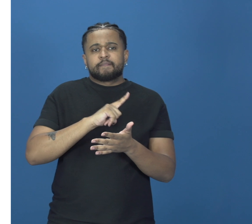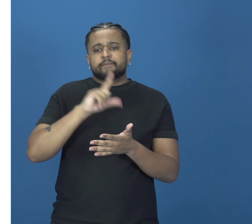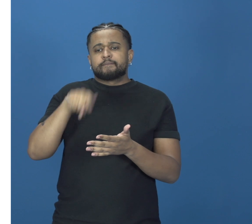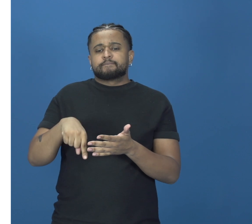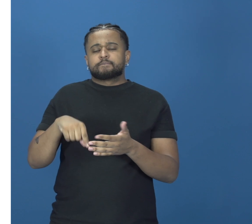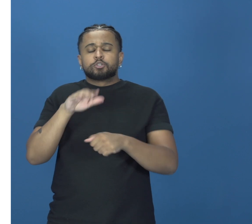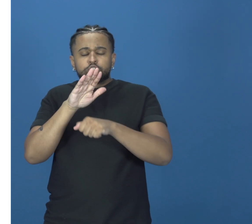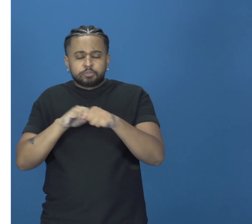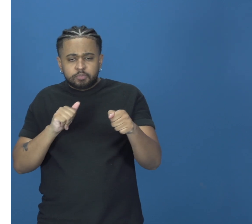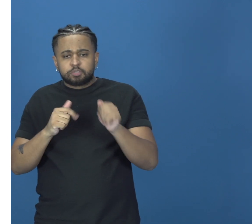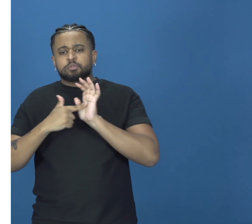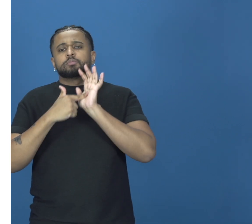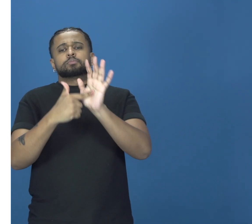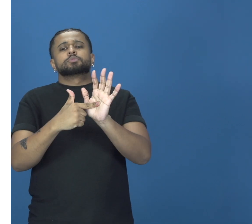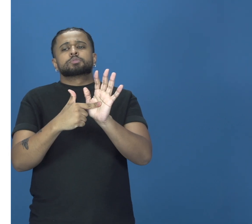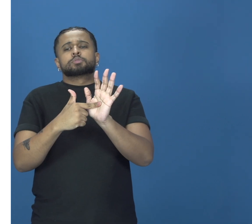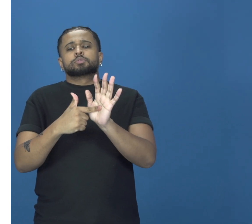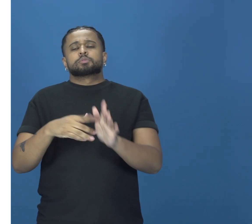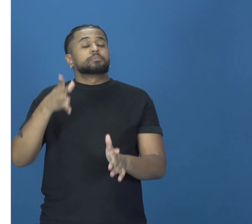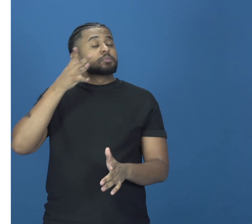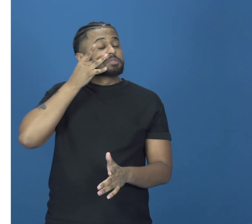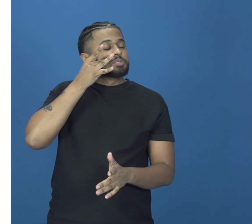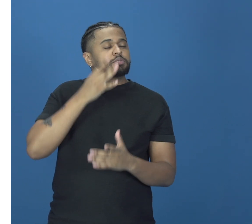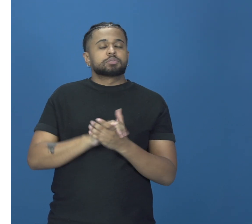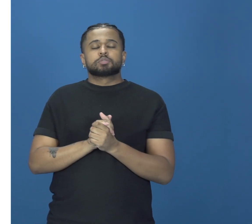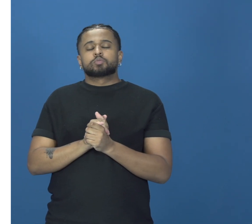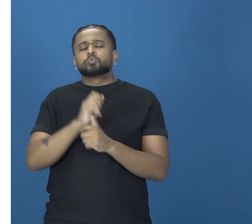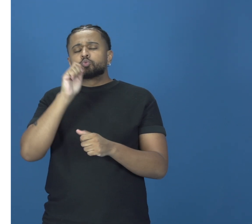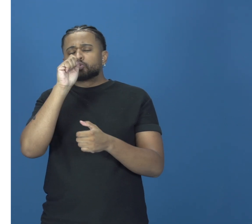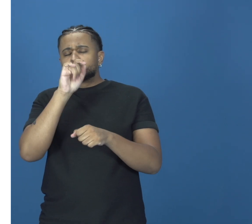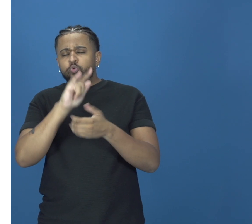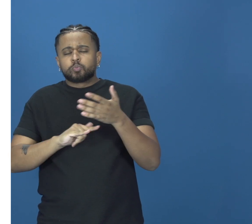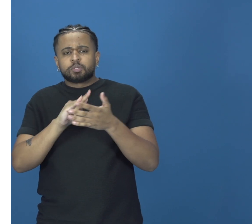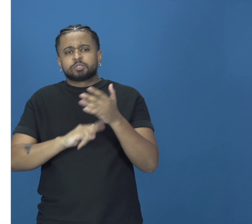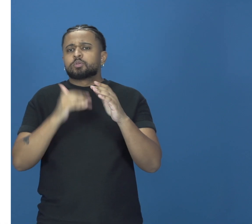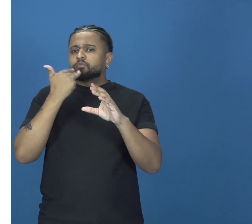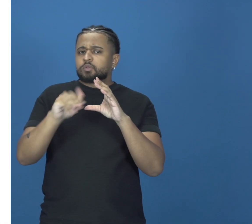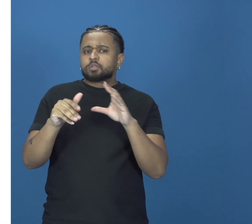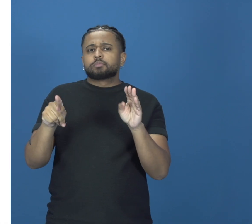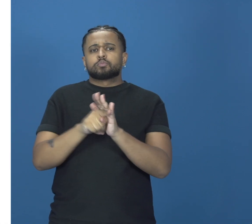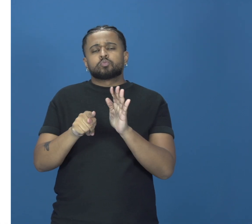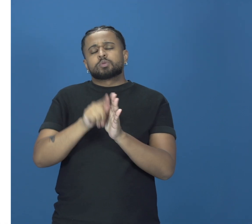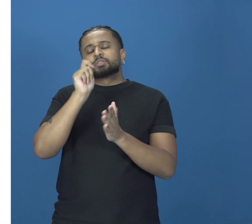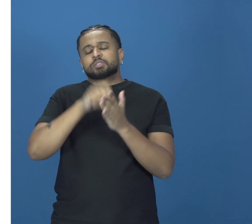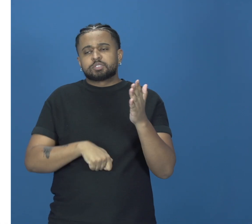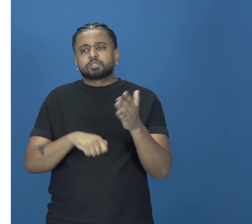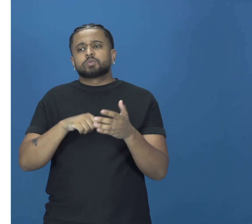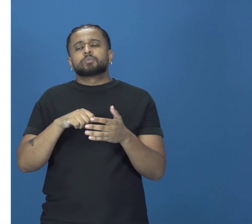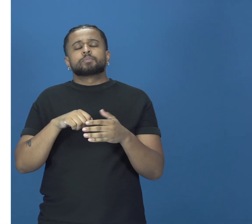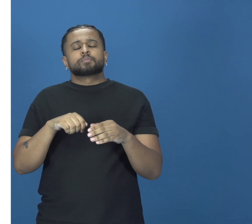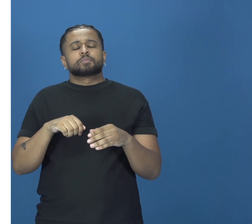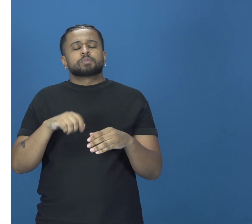serem convocados a apresentar de forma presencial as documentações enviadas referentes à inscrição e à